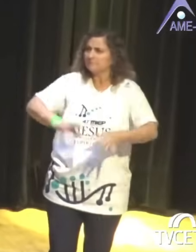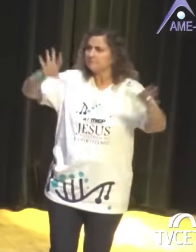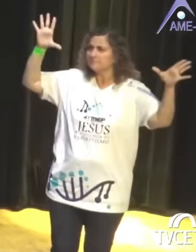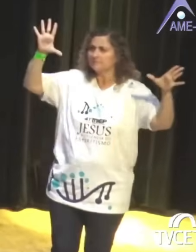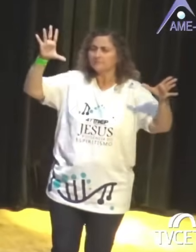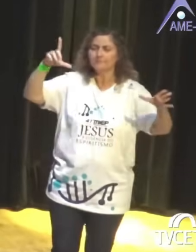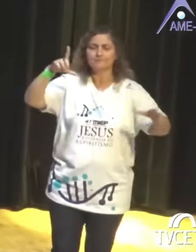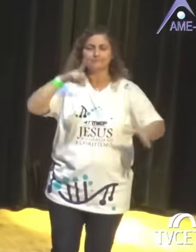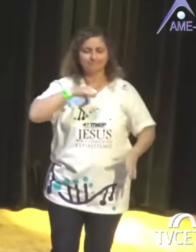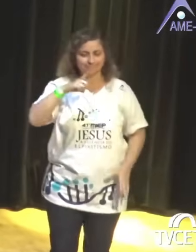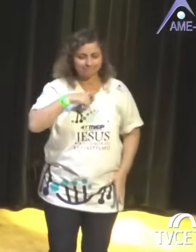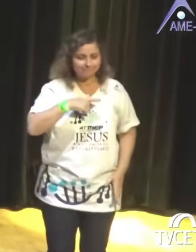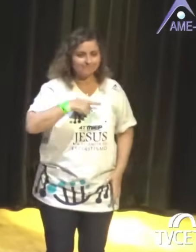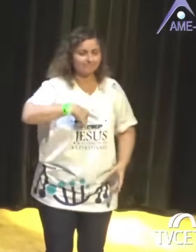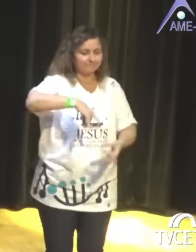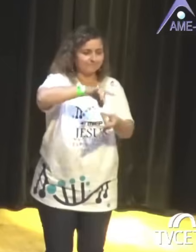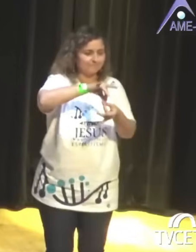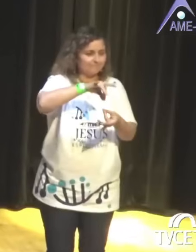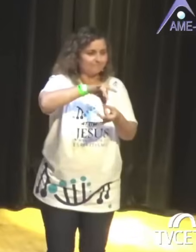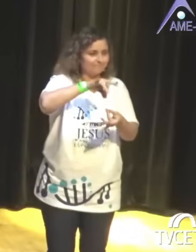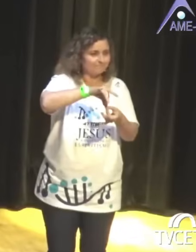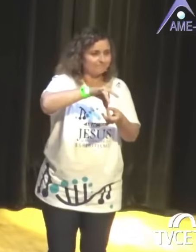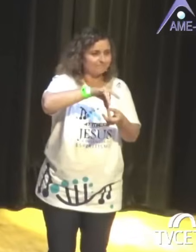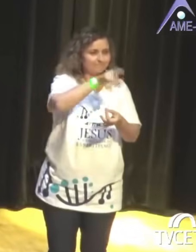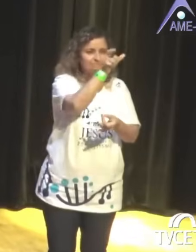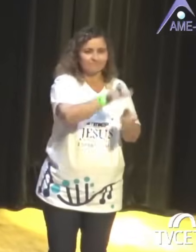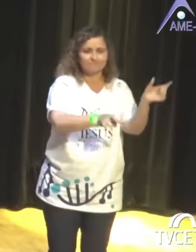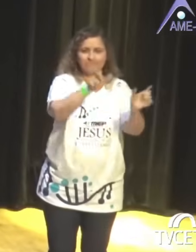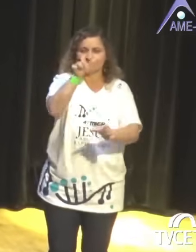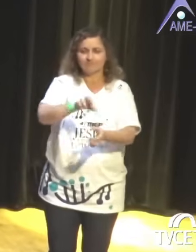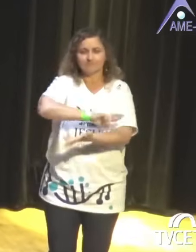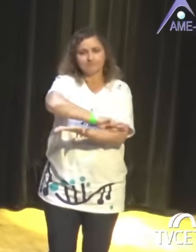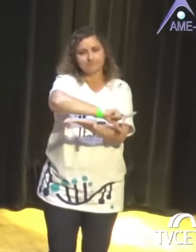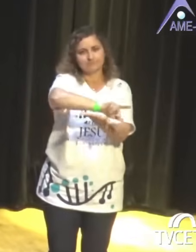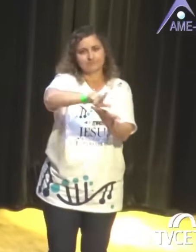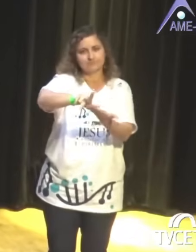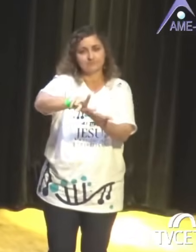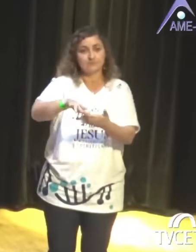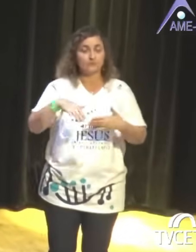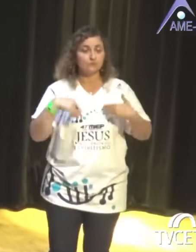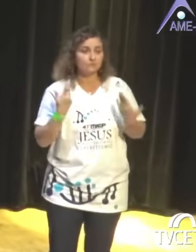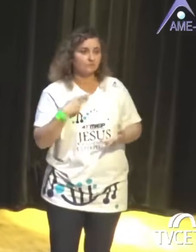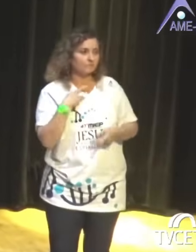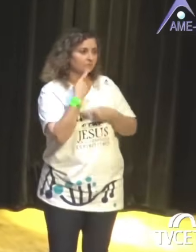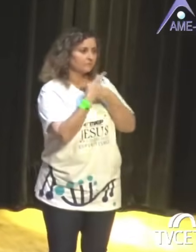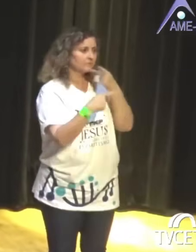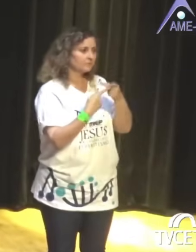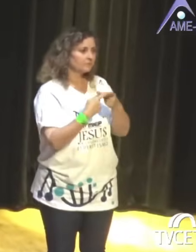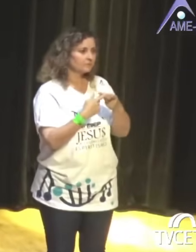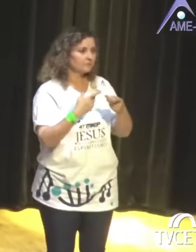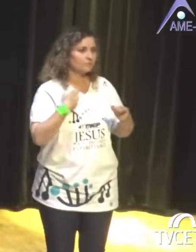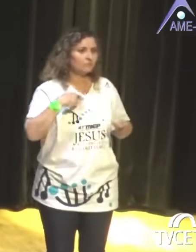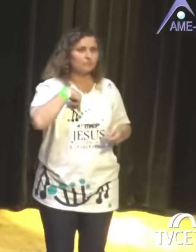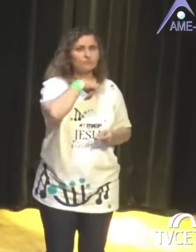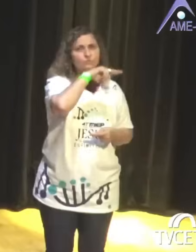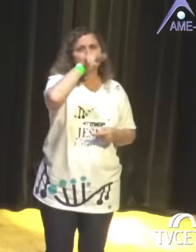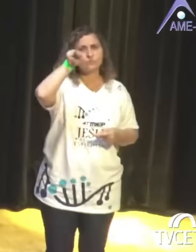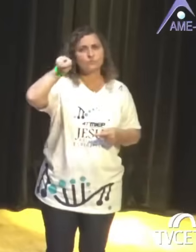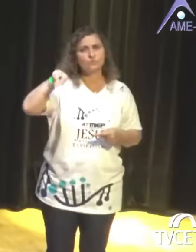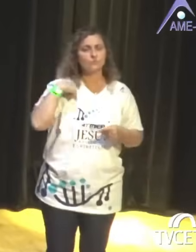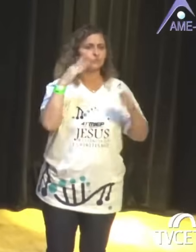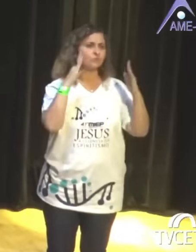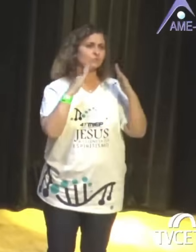dificuldade porque quando eu digo para alguém assim nosso lar ele fala mas